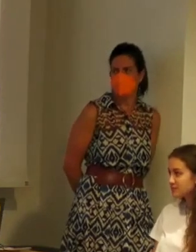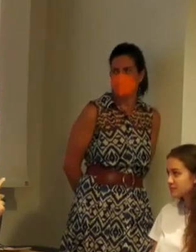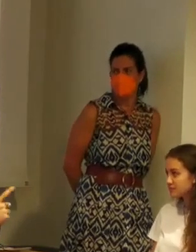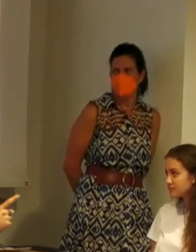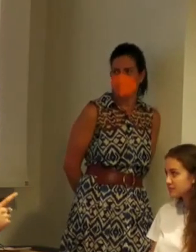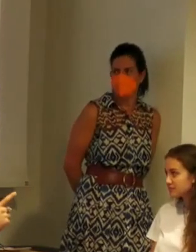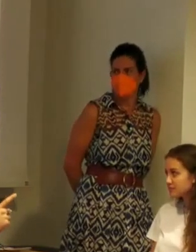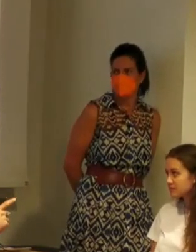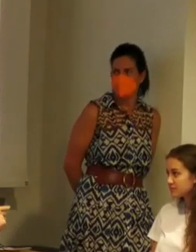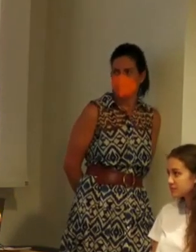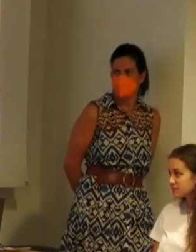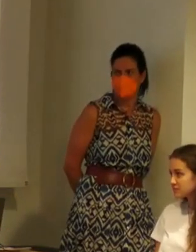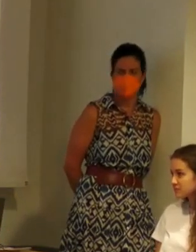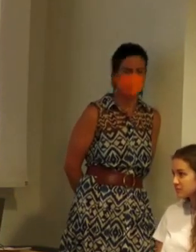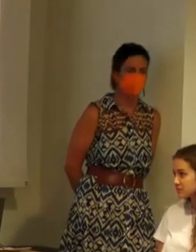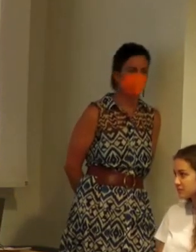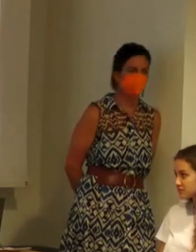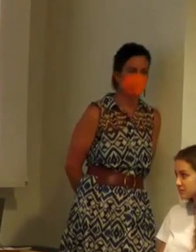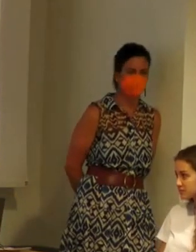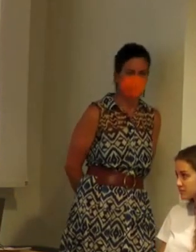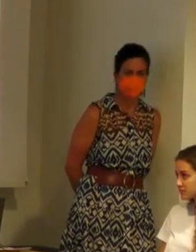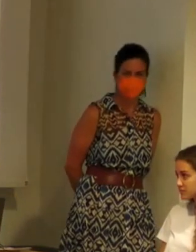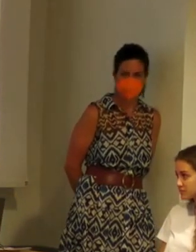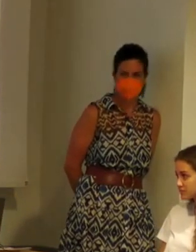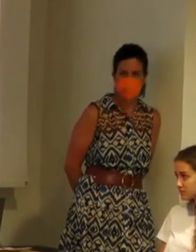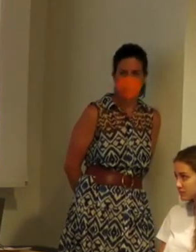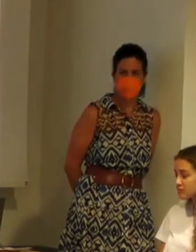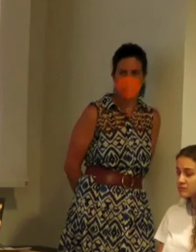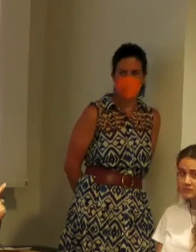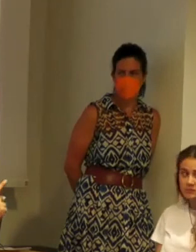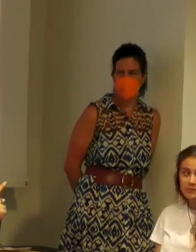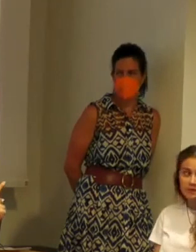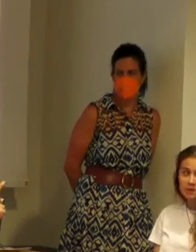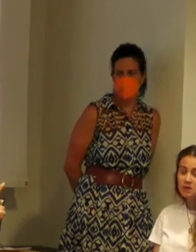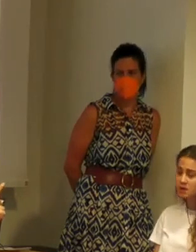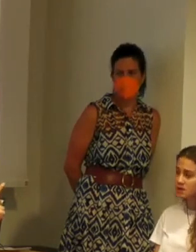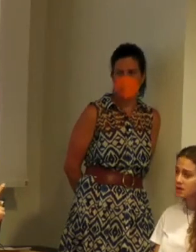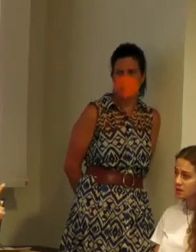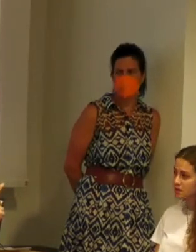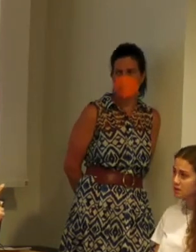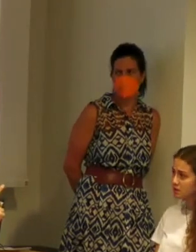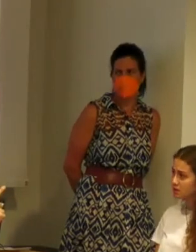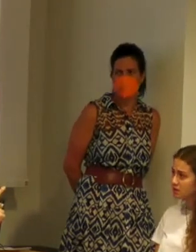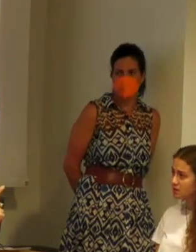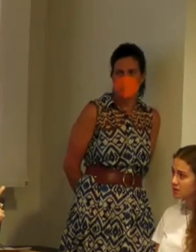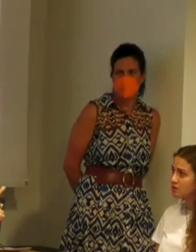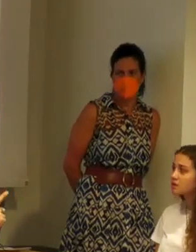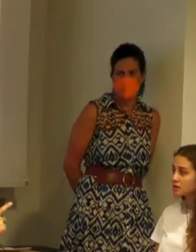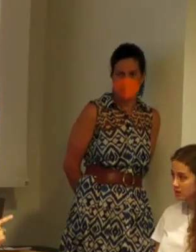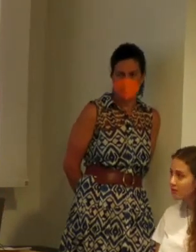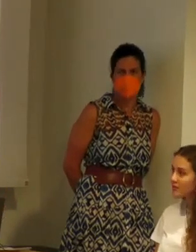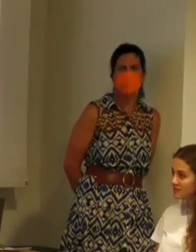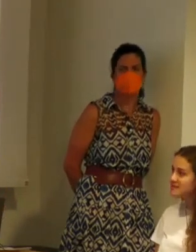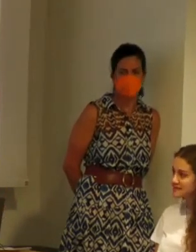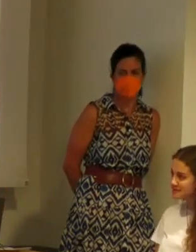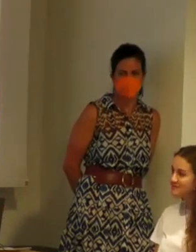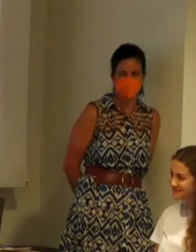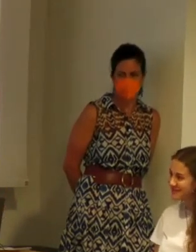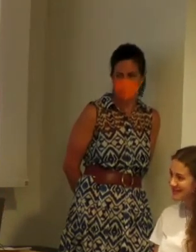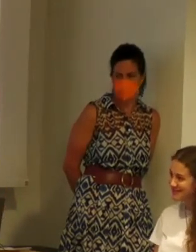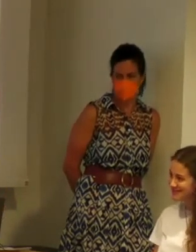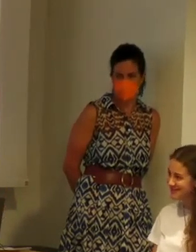sarà possibile dal 9 di settembre fino al 17 di ottobre,